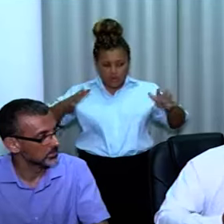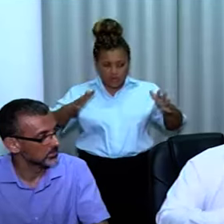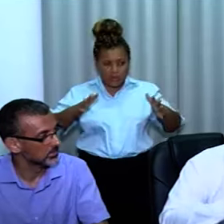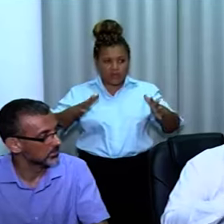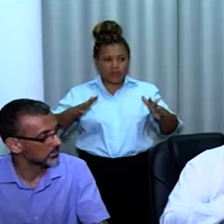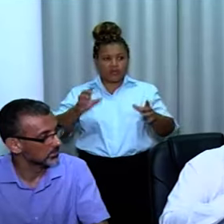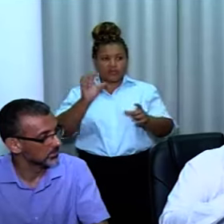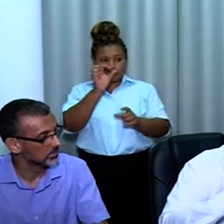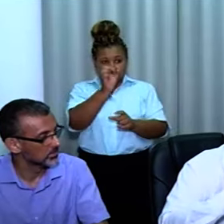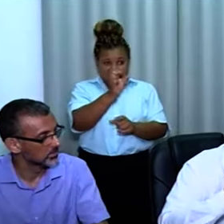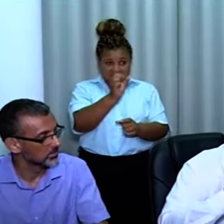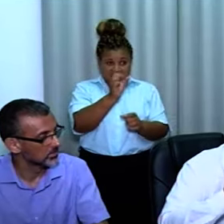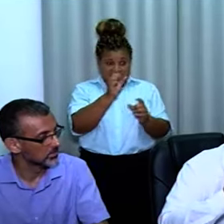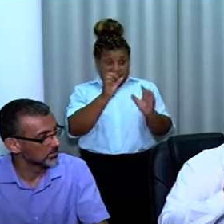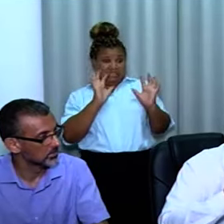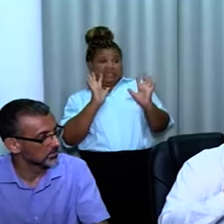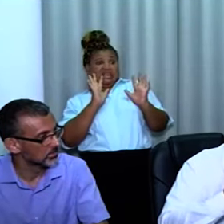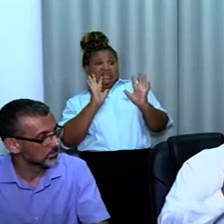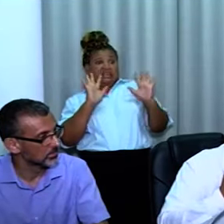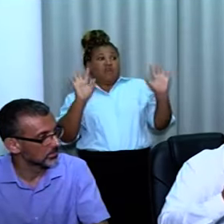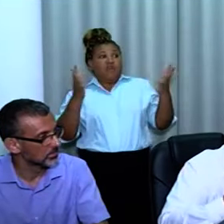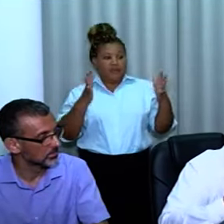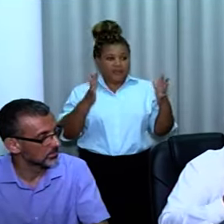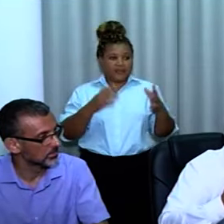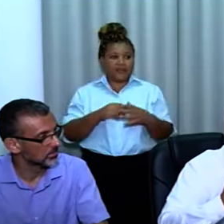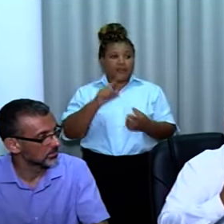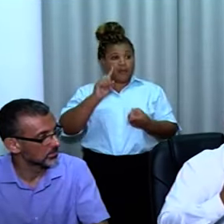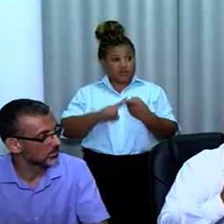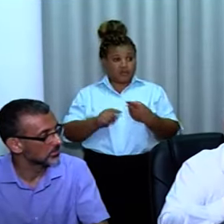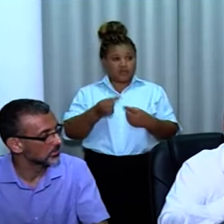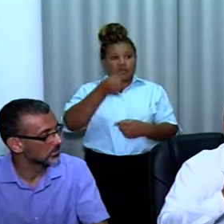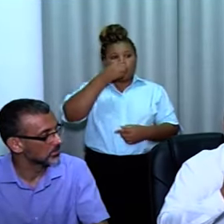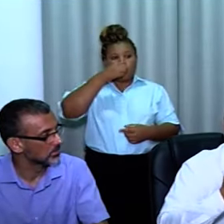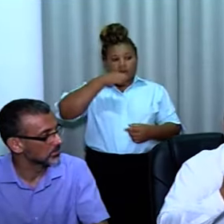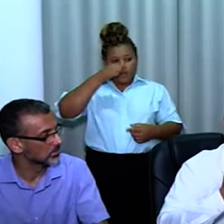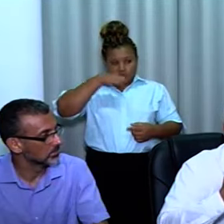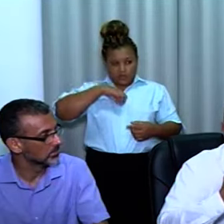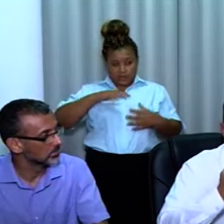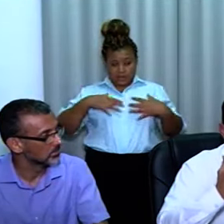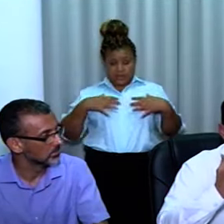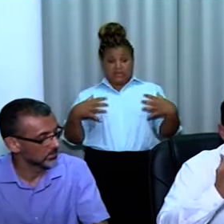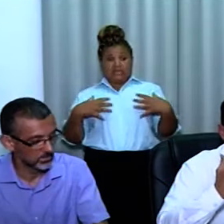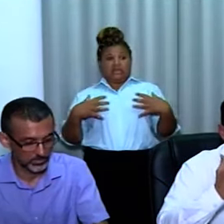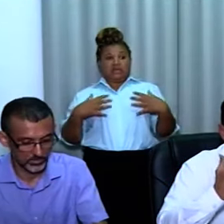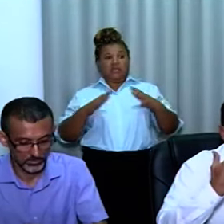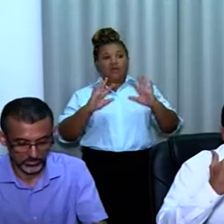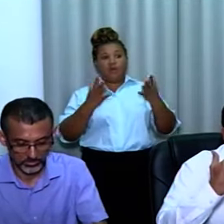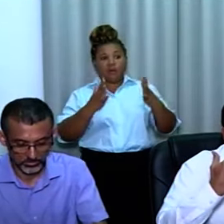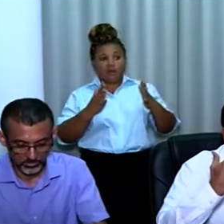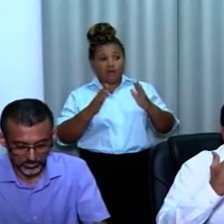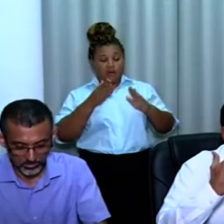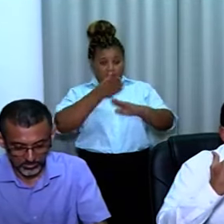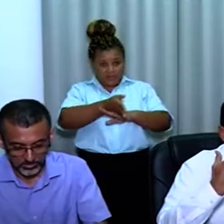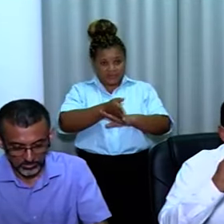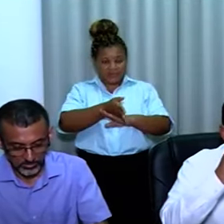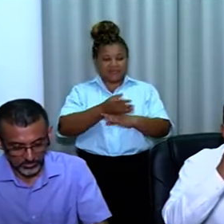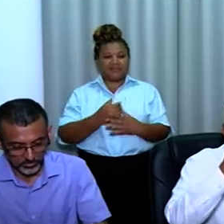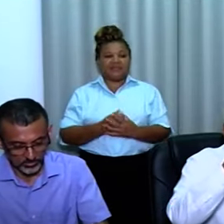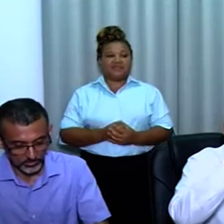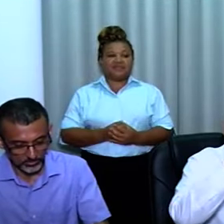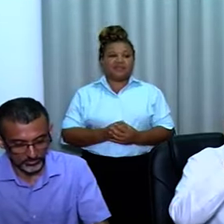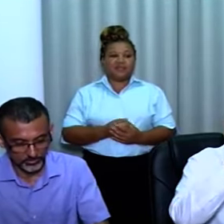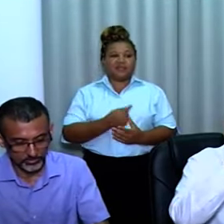arrive côté tout système respiratoire. Et la porte du système respiratoire, il nous la bouche, nous néné, nous lisier. À cause d'un